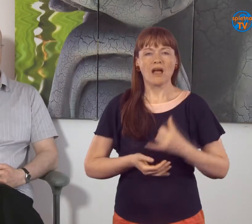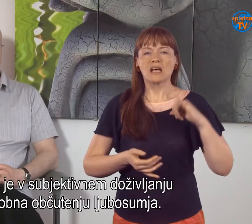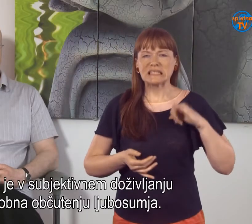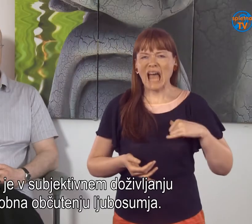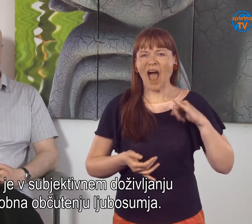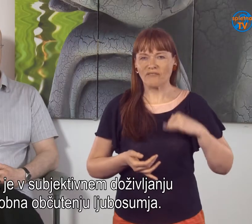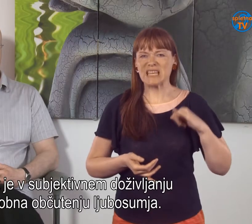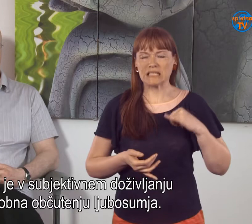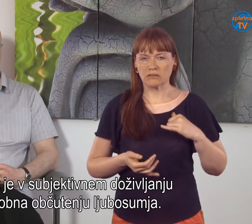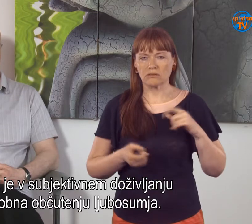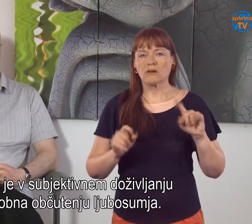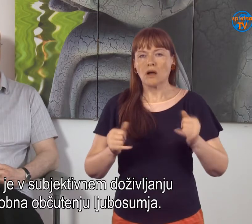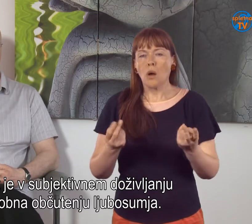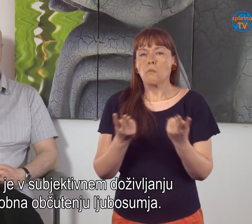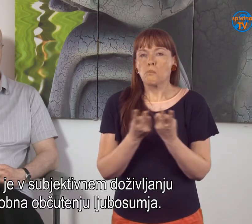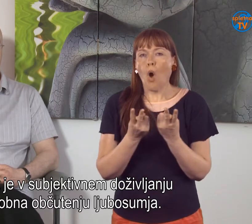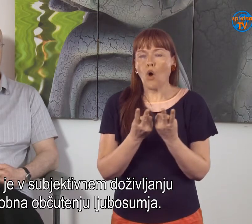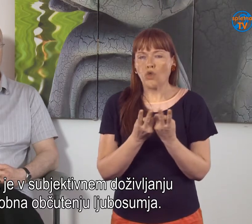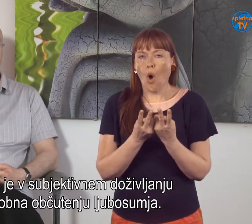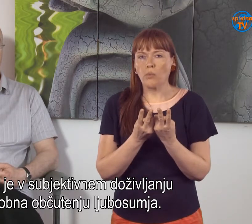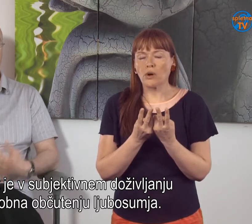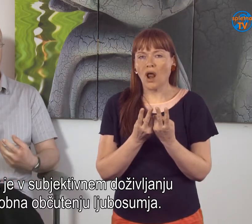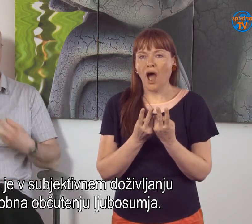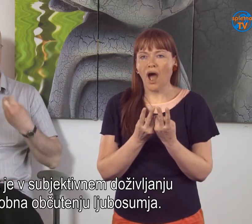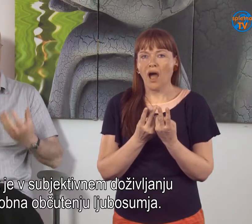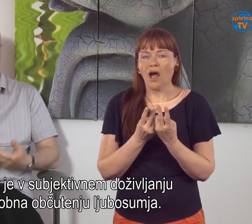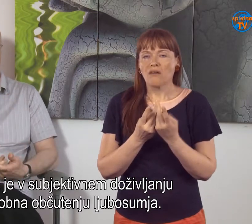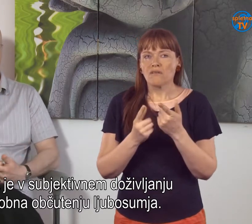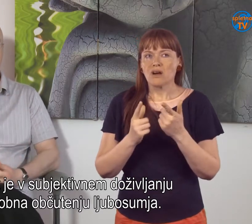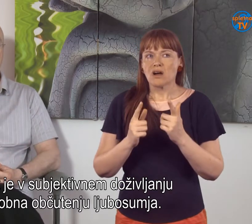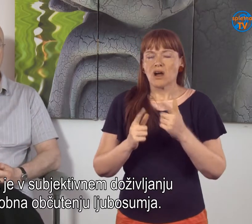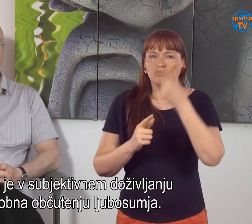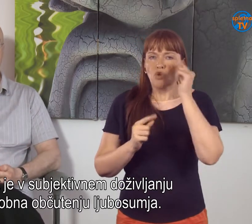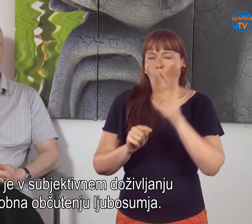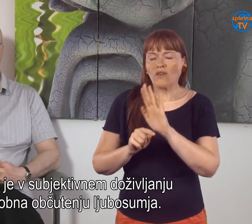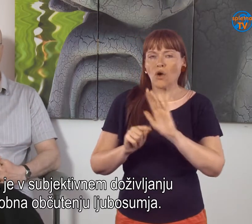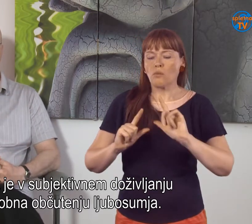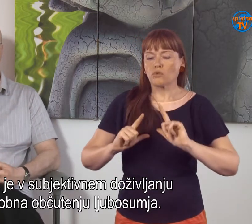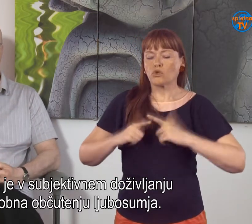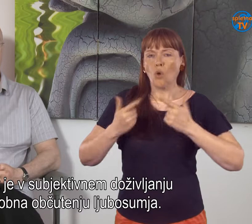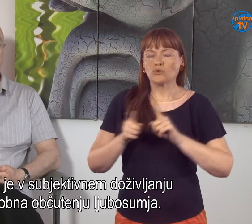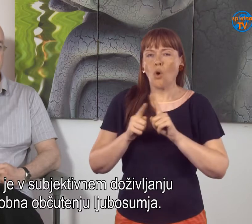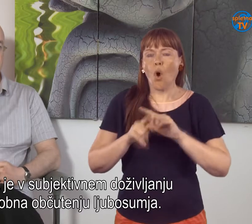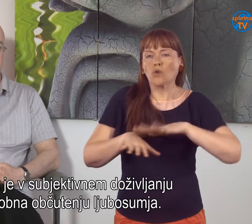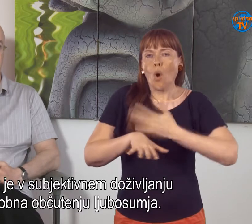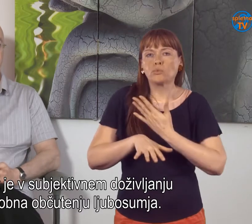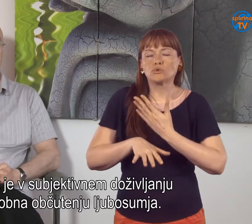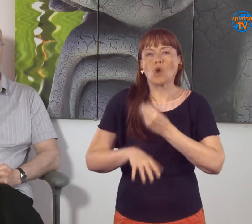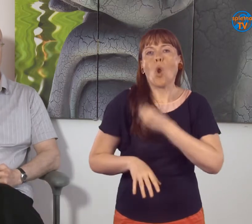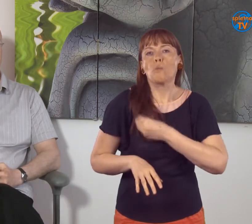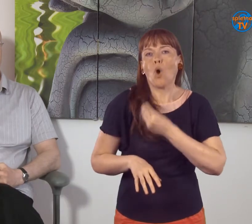Ja, zavist je podobna v tem subjektivnem doživljanju občutenju